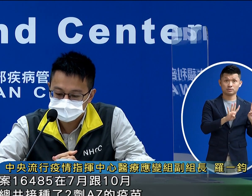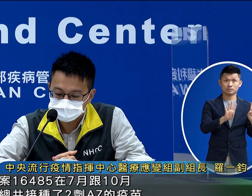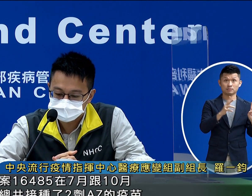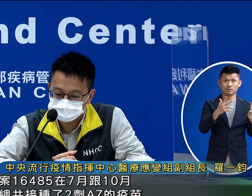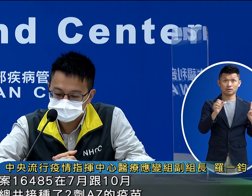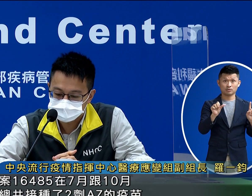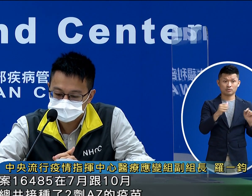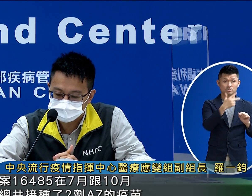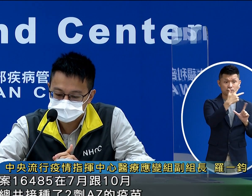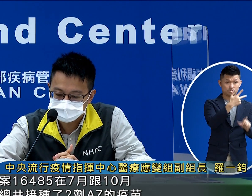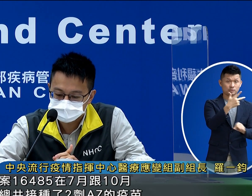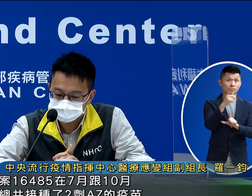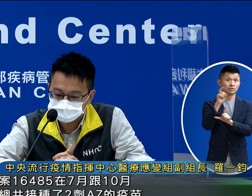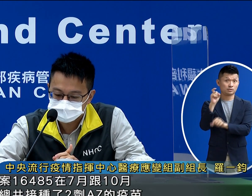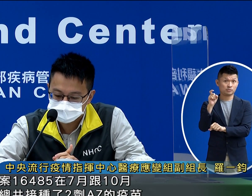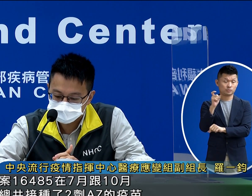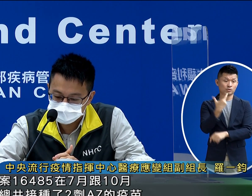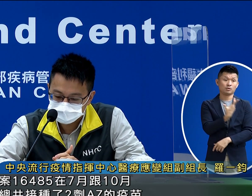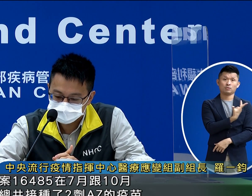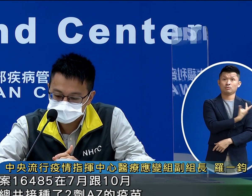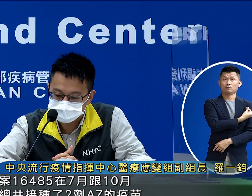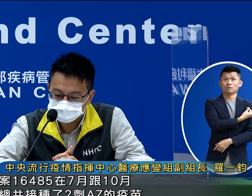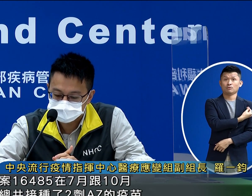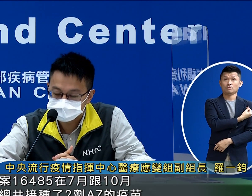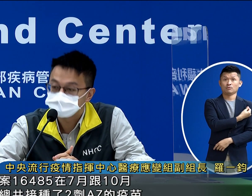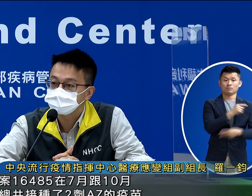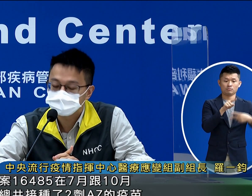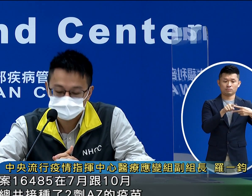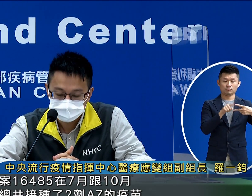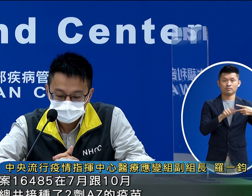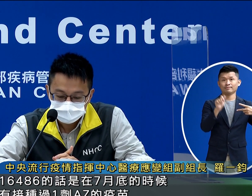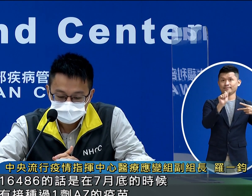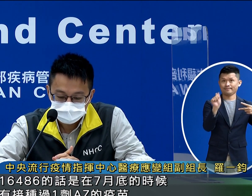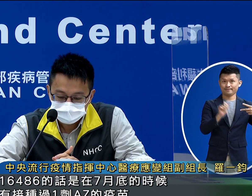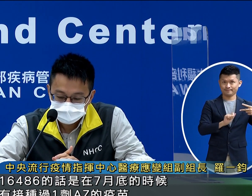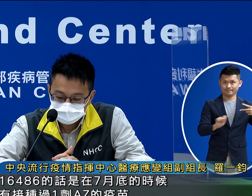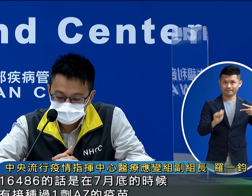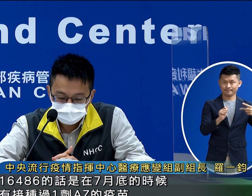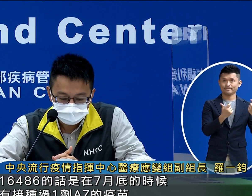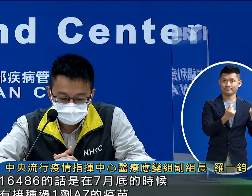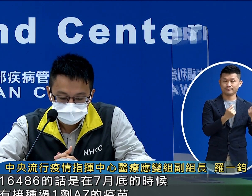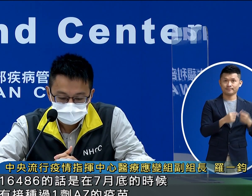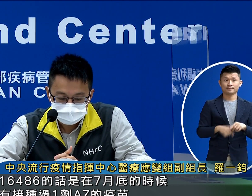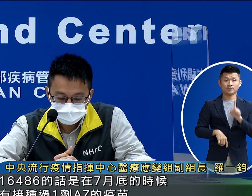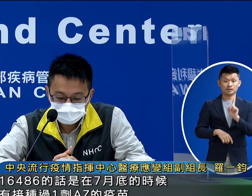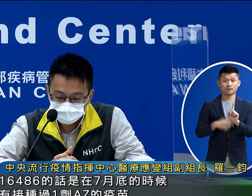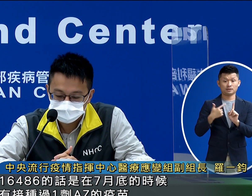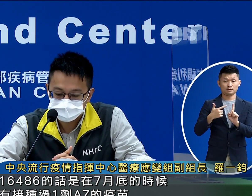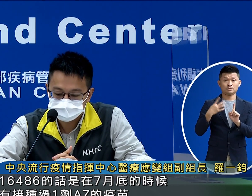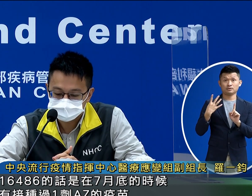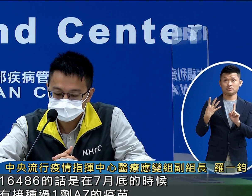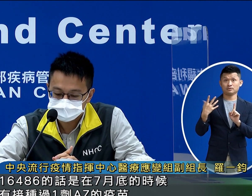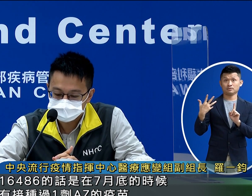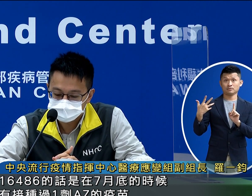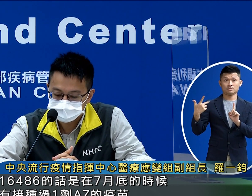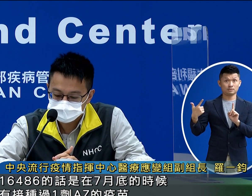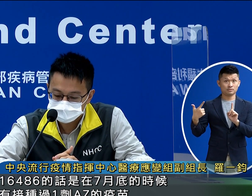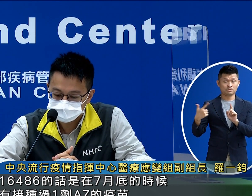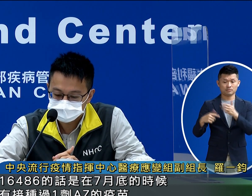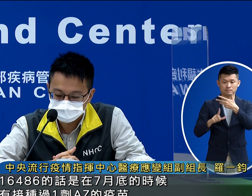跟10月总共接种了2剂的 AZ 的疫苗，那16486的话是在7月底的时候接种